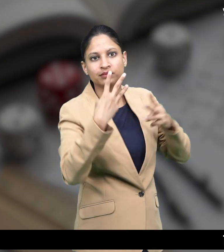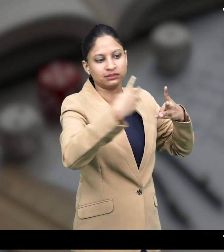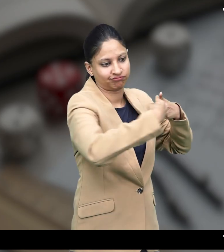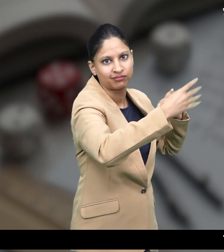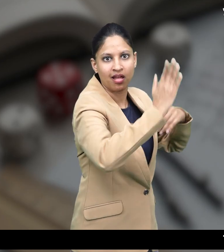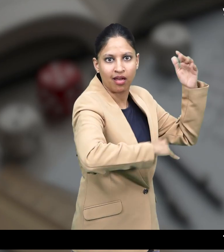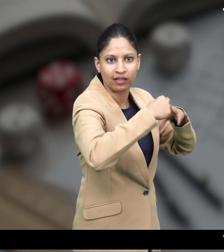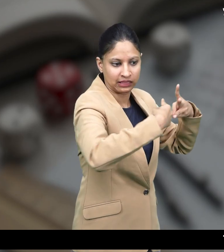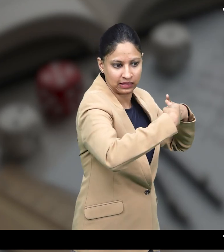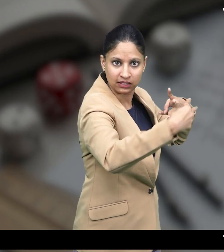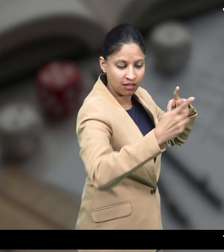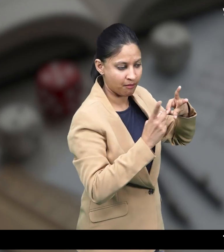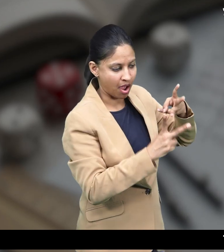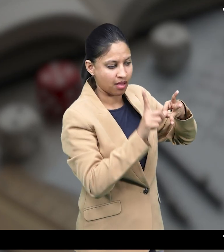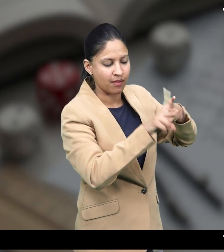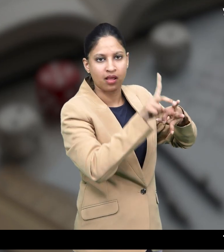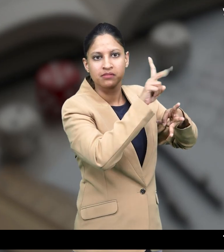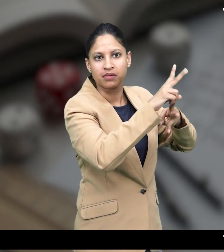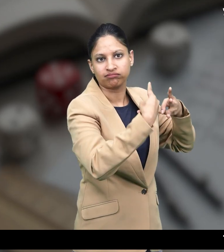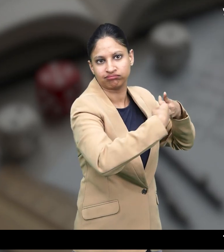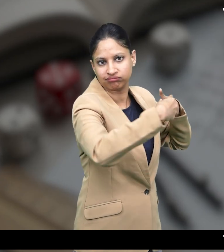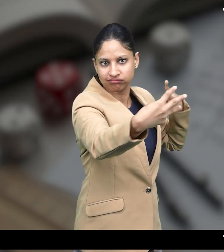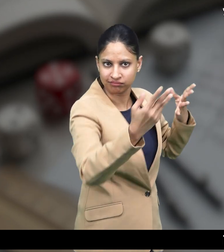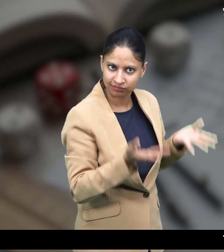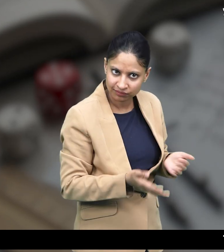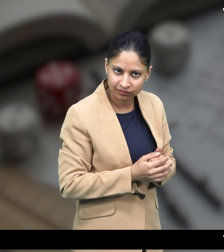12 विटांसाठी 3 ओळी,